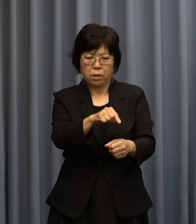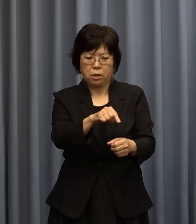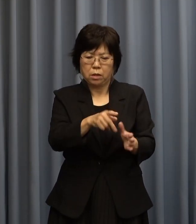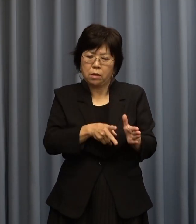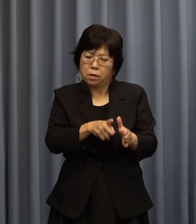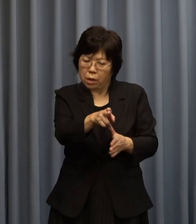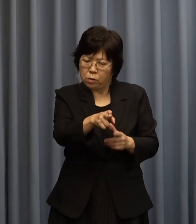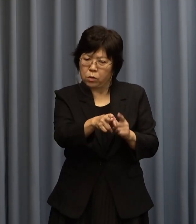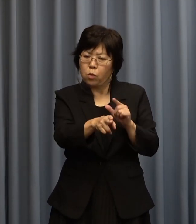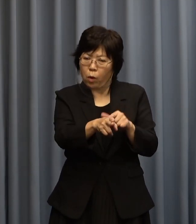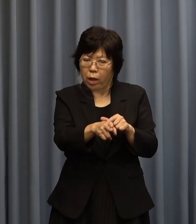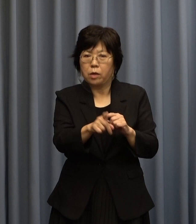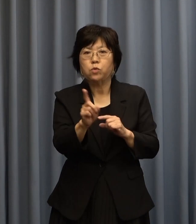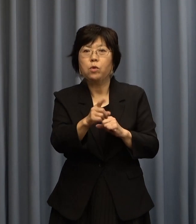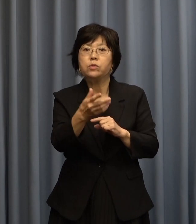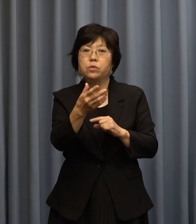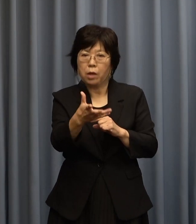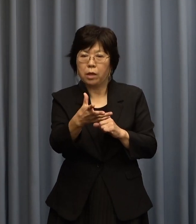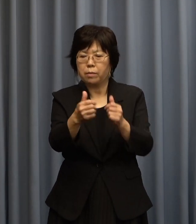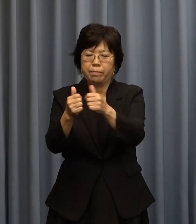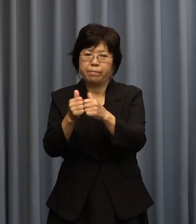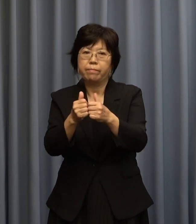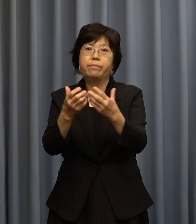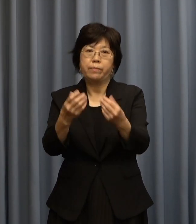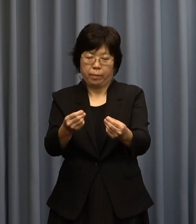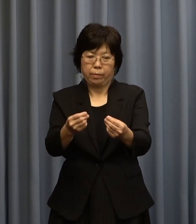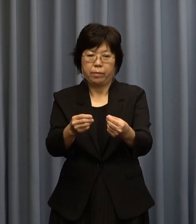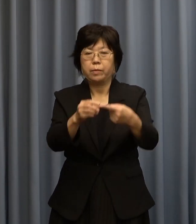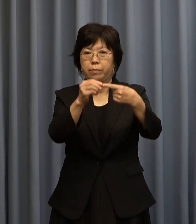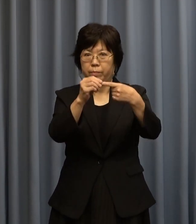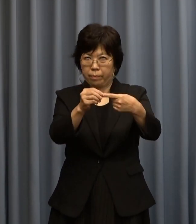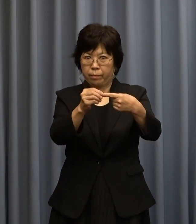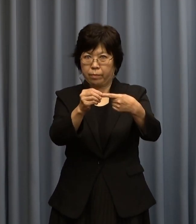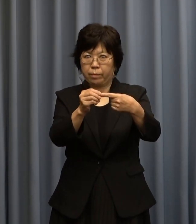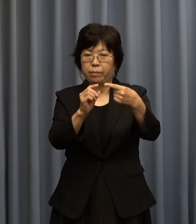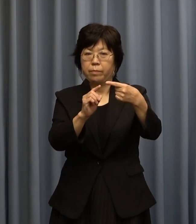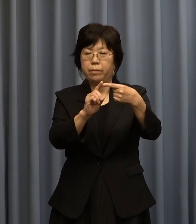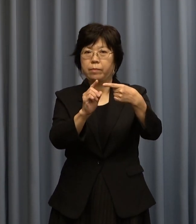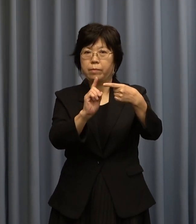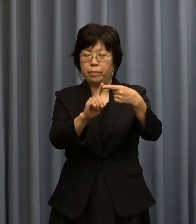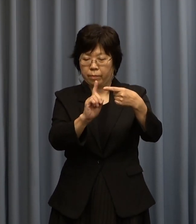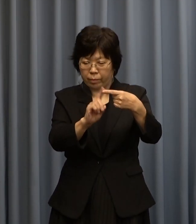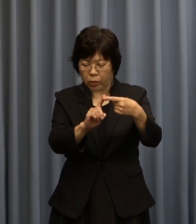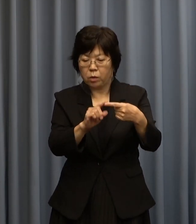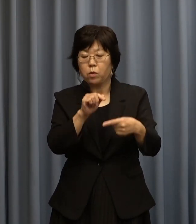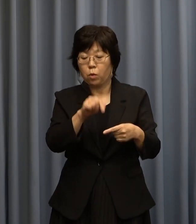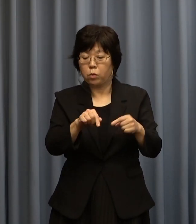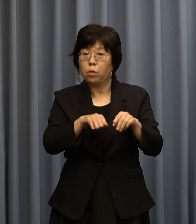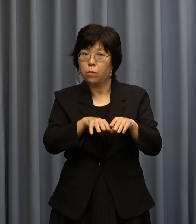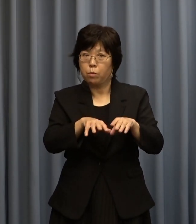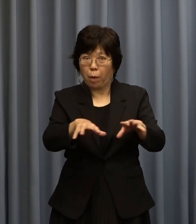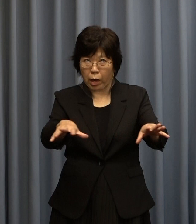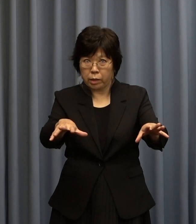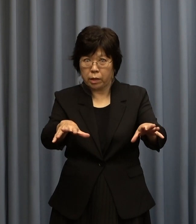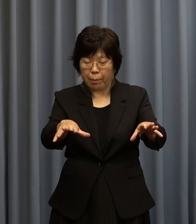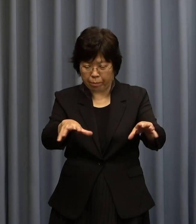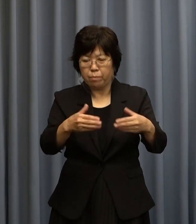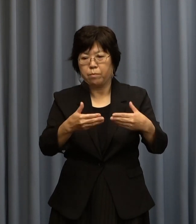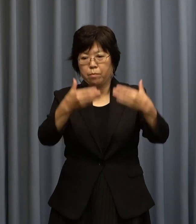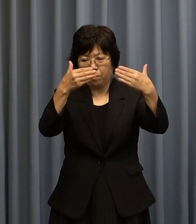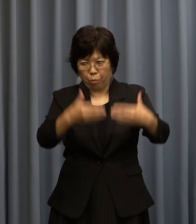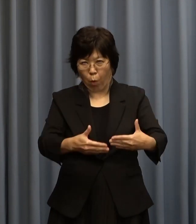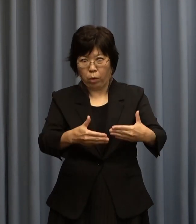せていただきました。1点目につきましては、今回のまん延防止等重点措置について